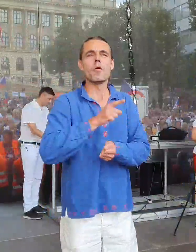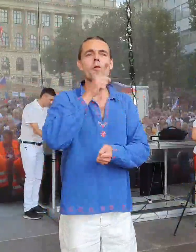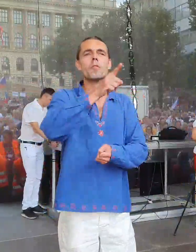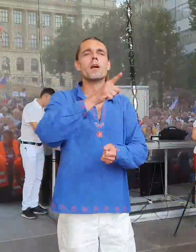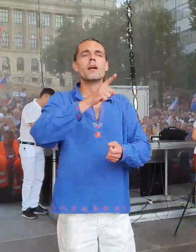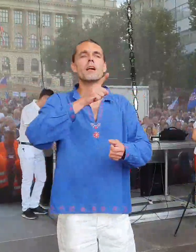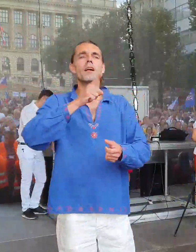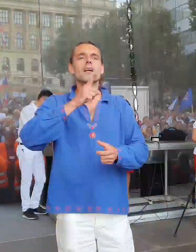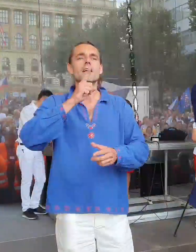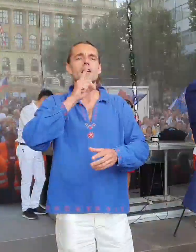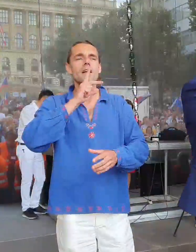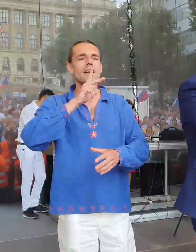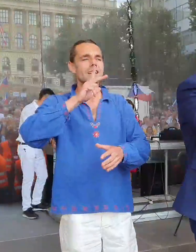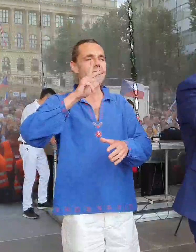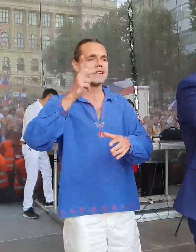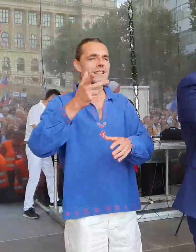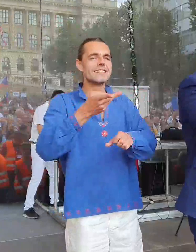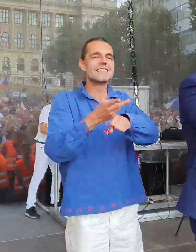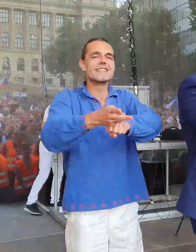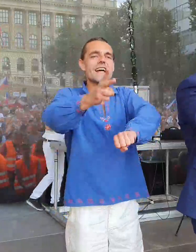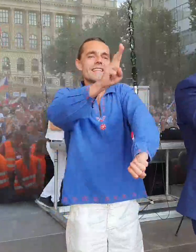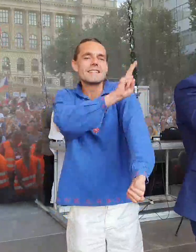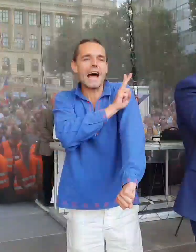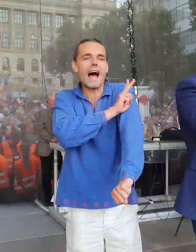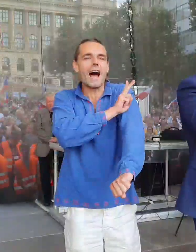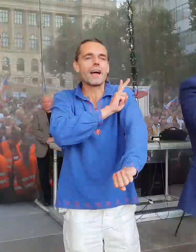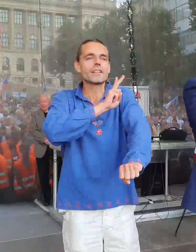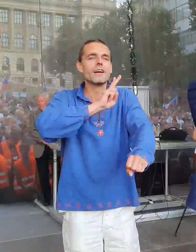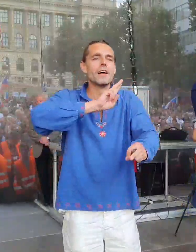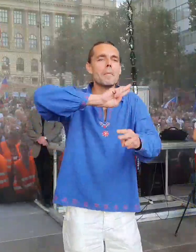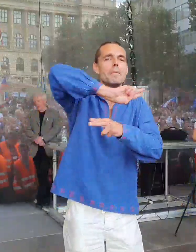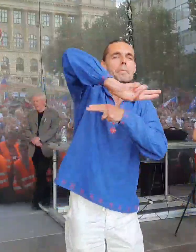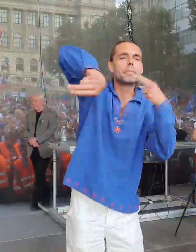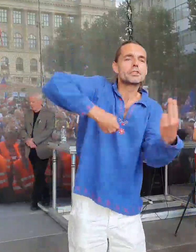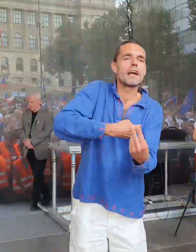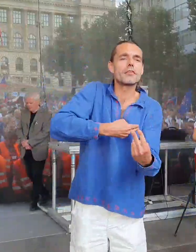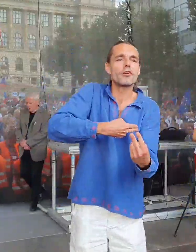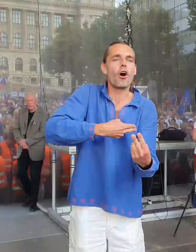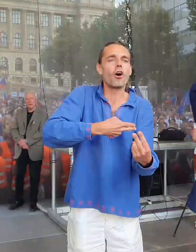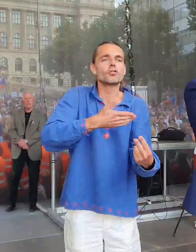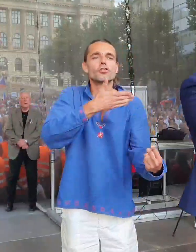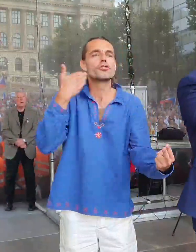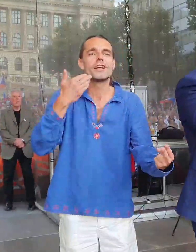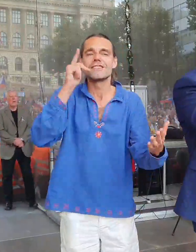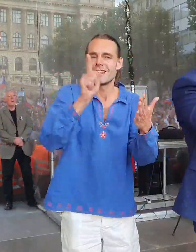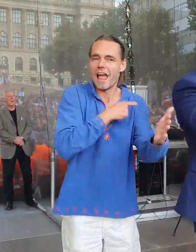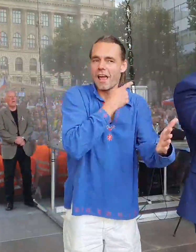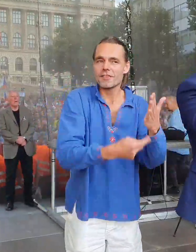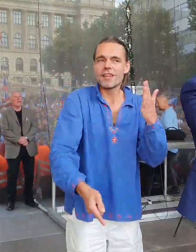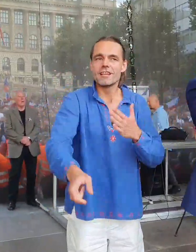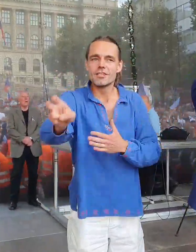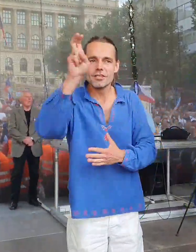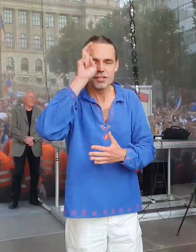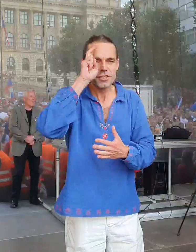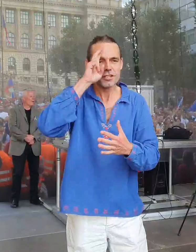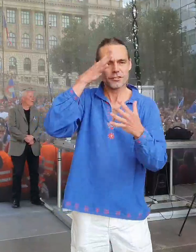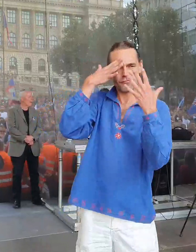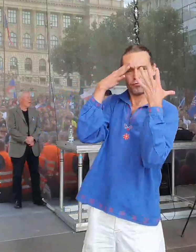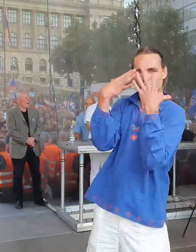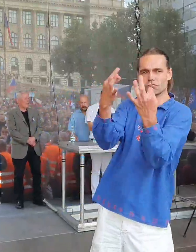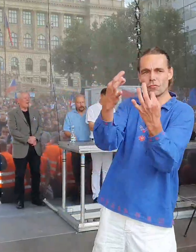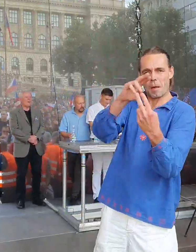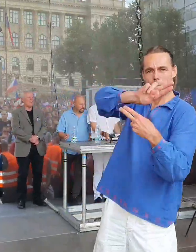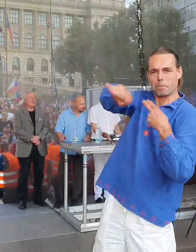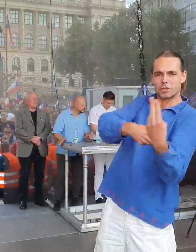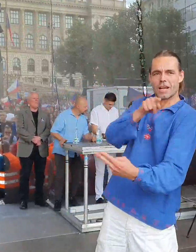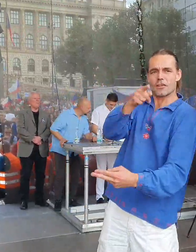neboť opakovaně a soustavně upřednostňuje zájmy Spolkové republiky Německo a nadnárodních korporací před